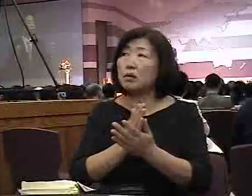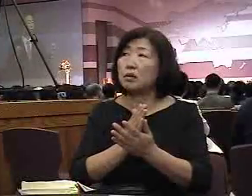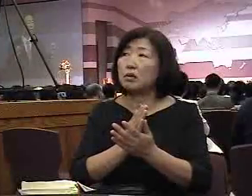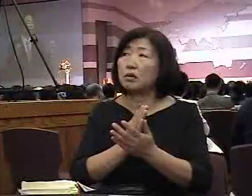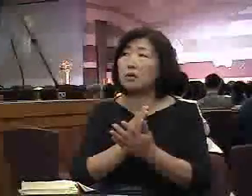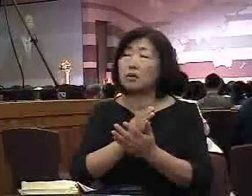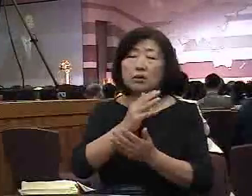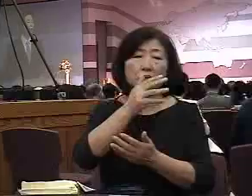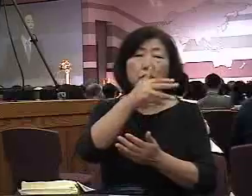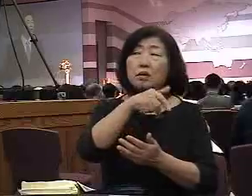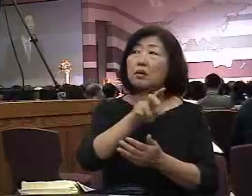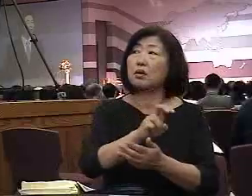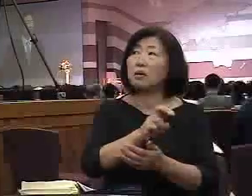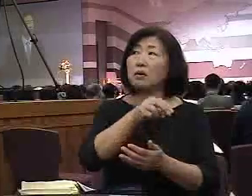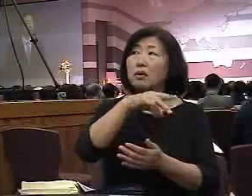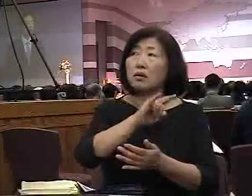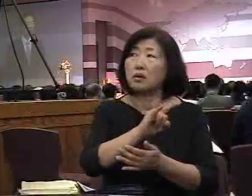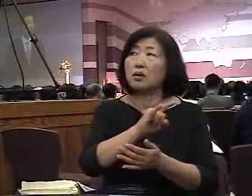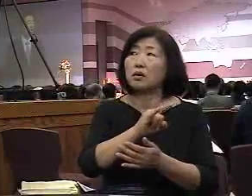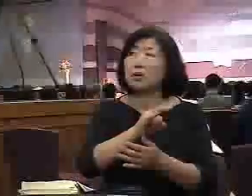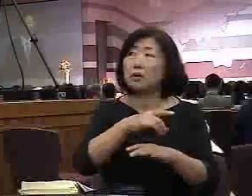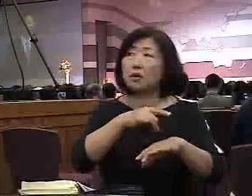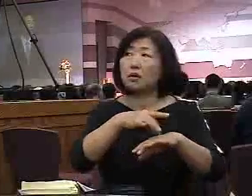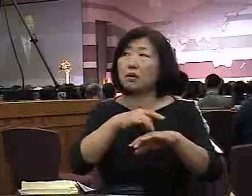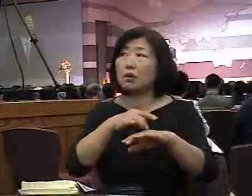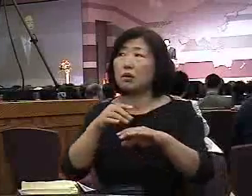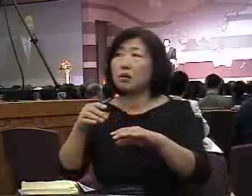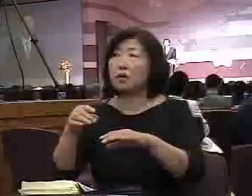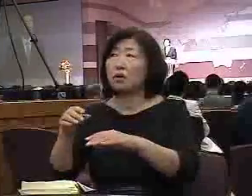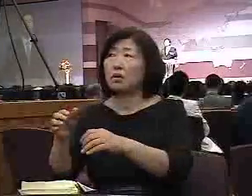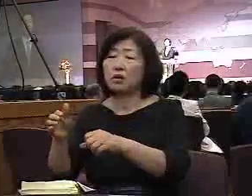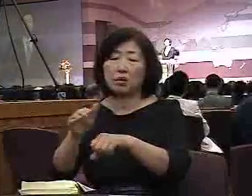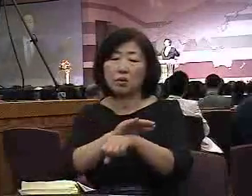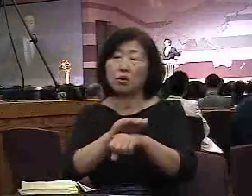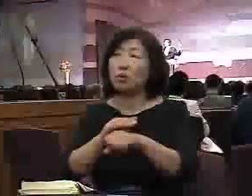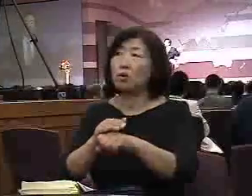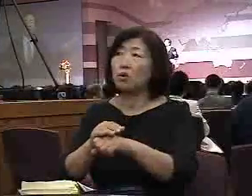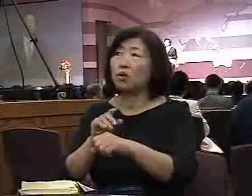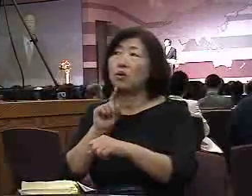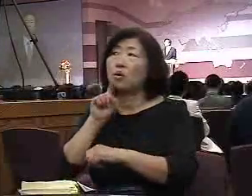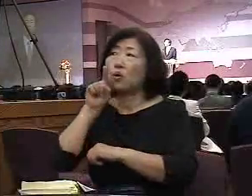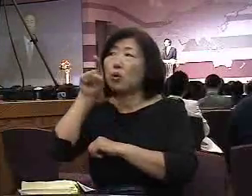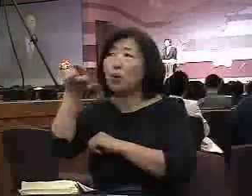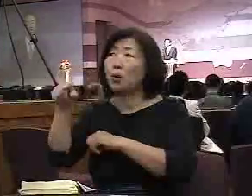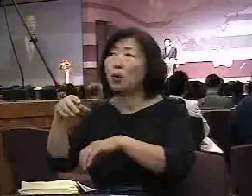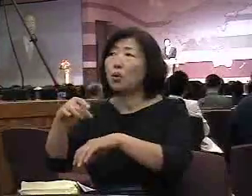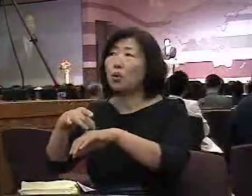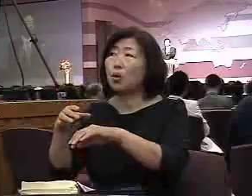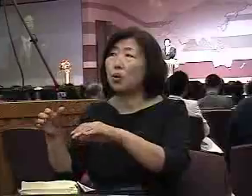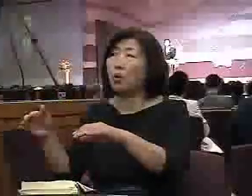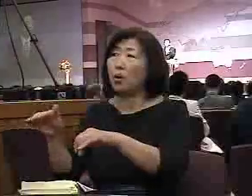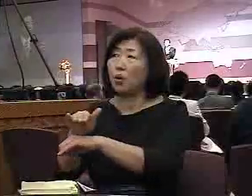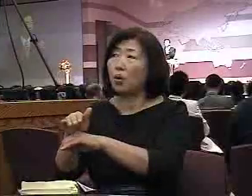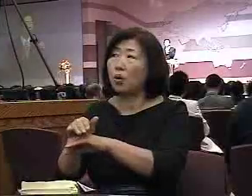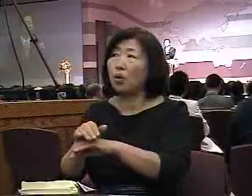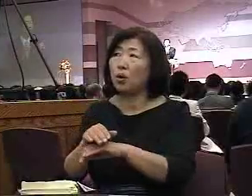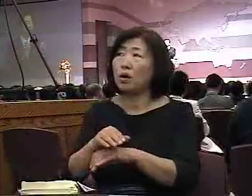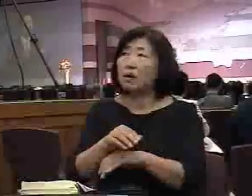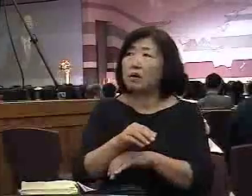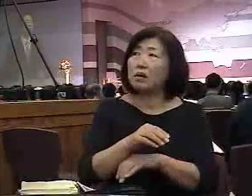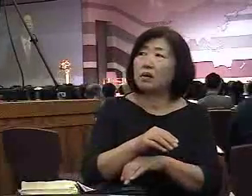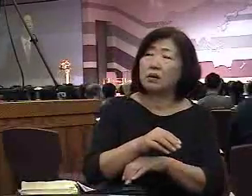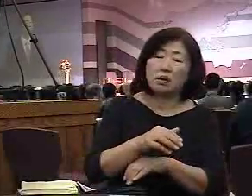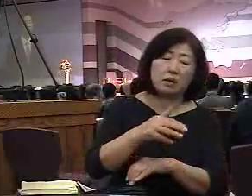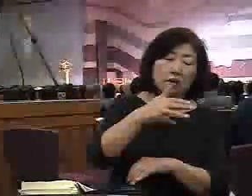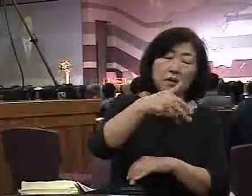참새와 독수리의 그 뼈 구조를 보면 확연하게 차이가 난다고 해요. 덩치는 독수리가 훨씬 더 크지만 참새의 뼈가 훨씬 더 꽉